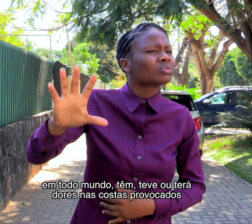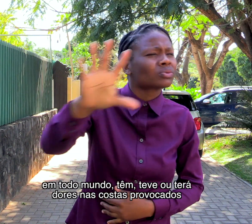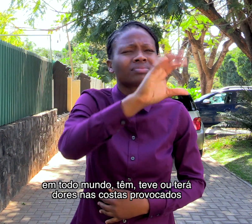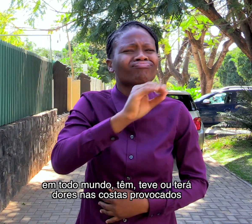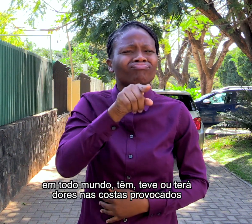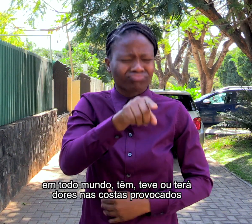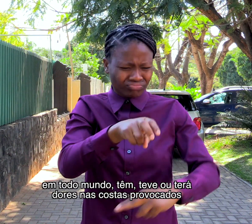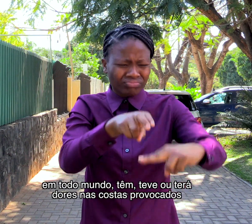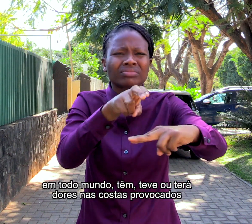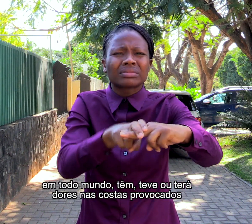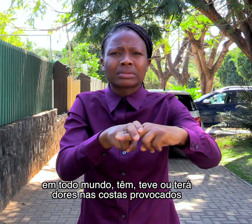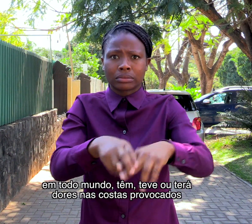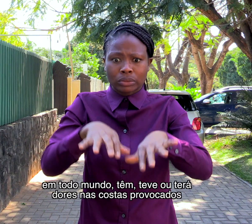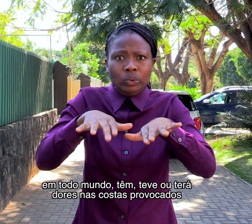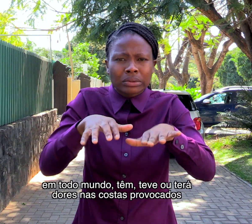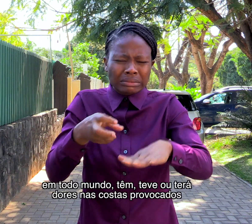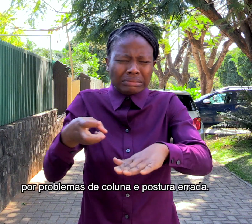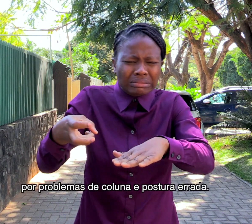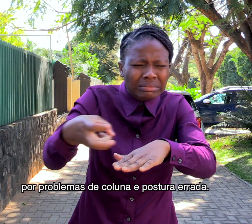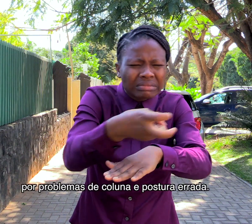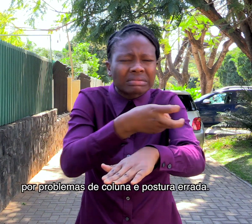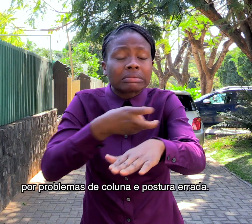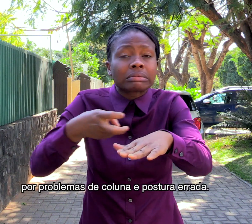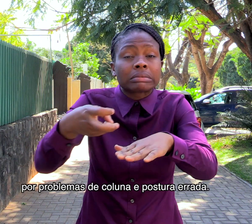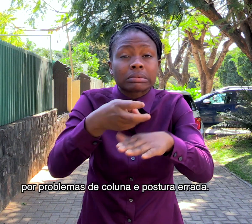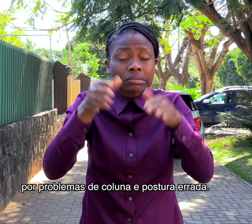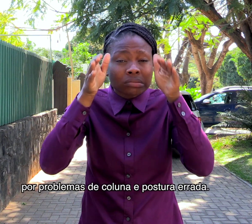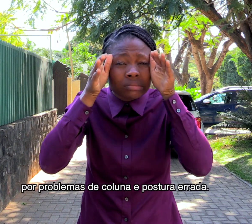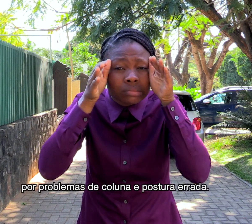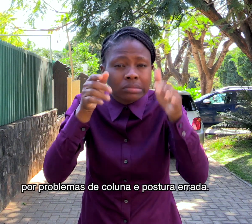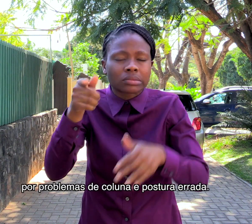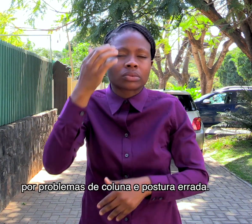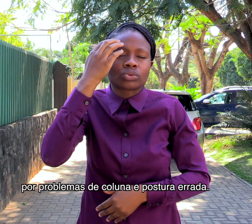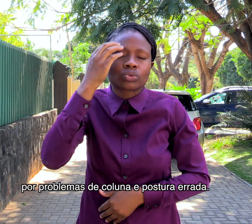ou terá dores nas costas provocados por problemas de coluna e postura errada.